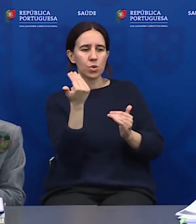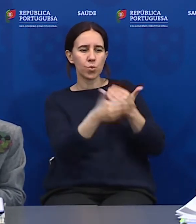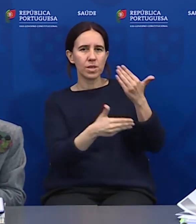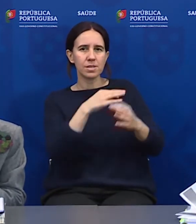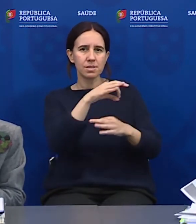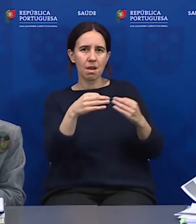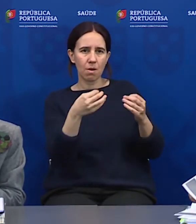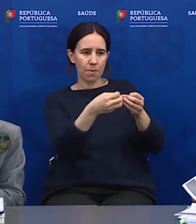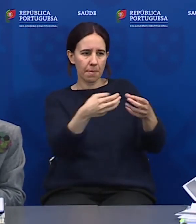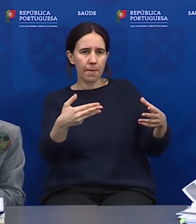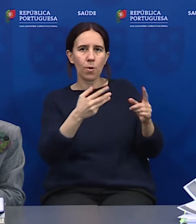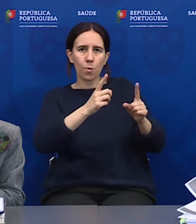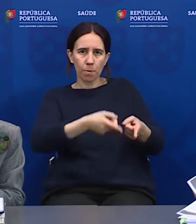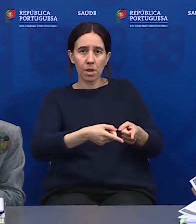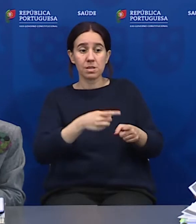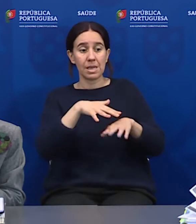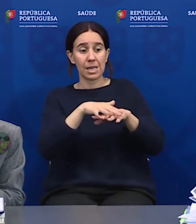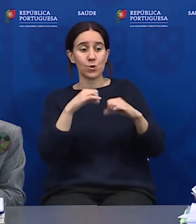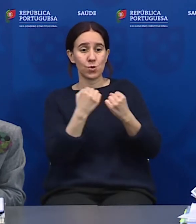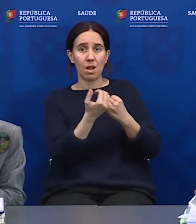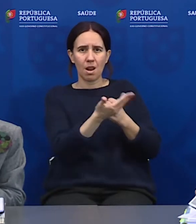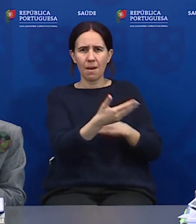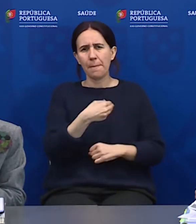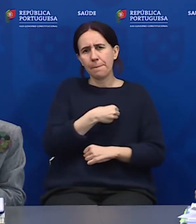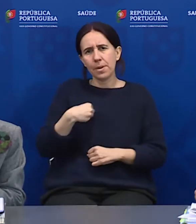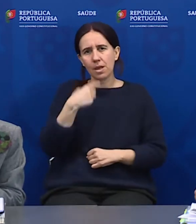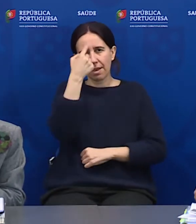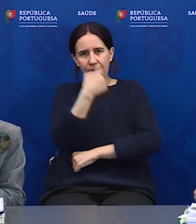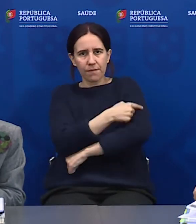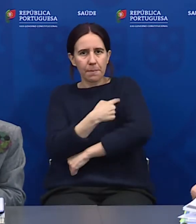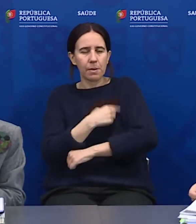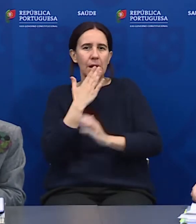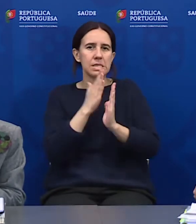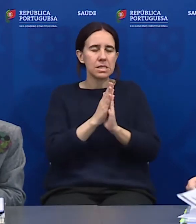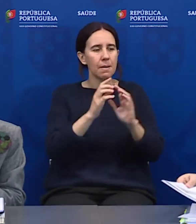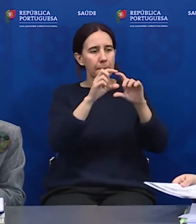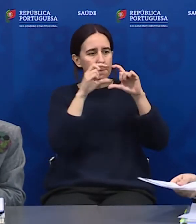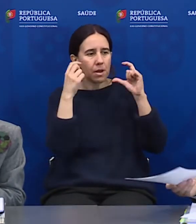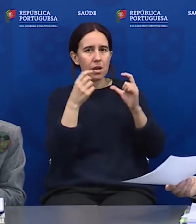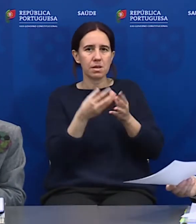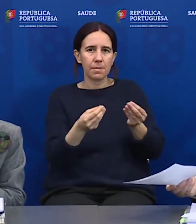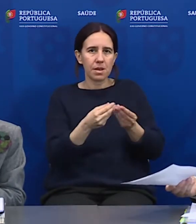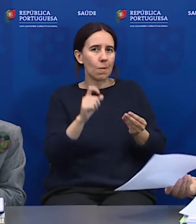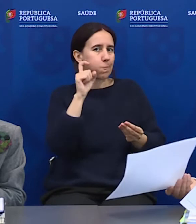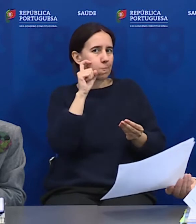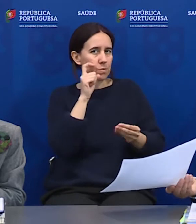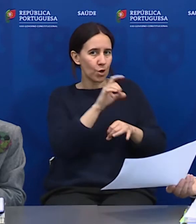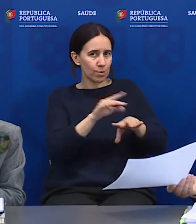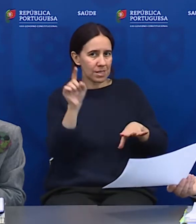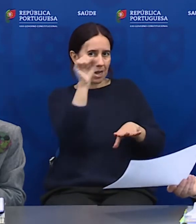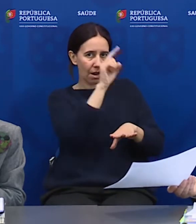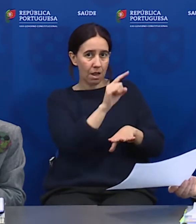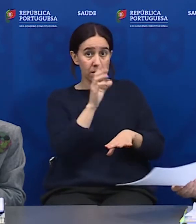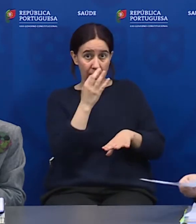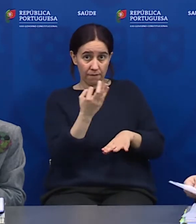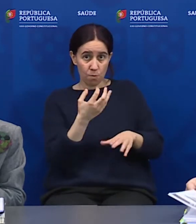ser feitas e que surgem nas redes sociais, há médicos, enfermeiros a pedirem máscaras, materiais de proteção para os hospitais, se